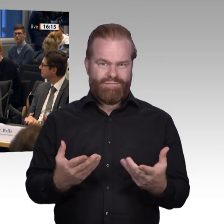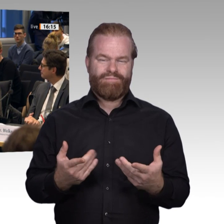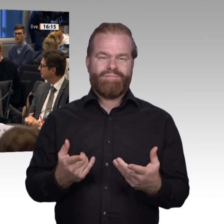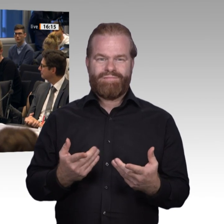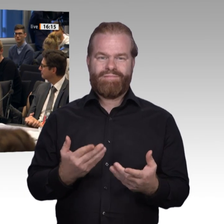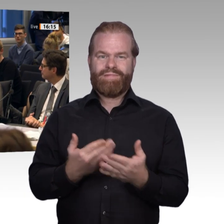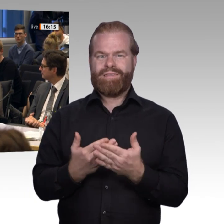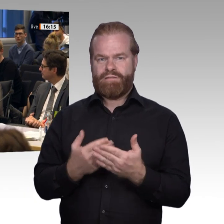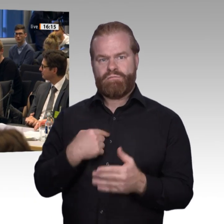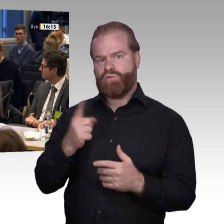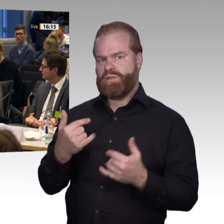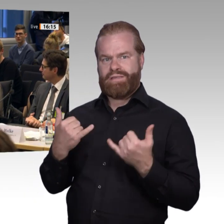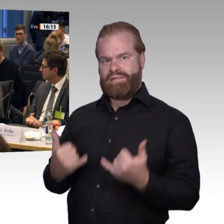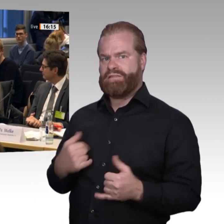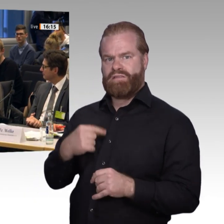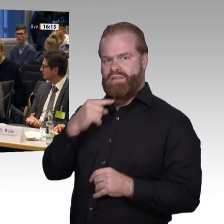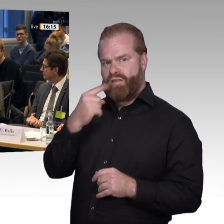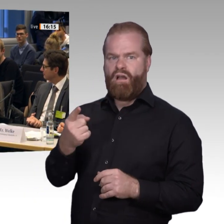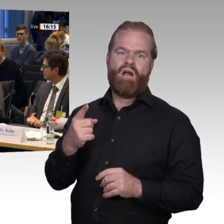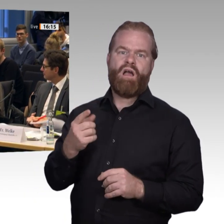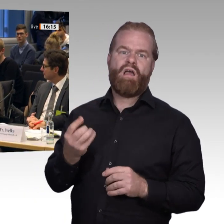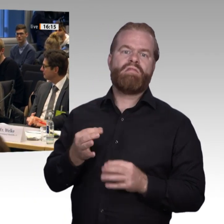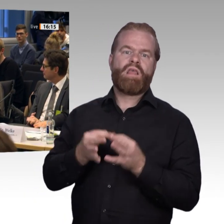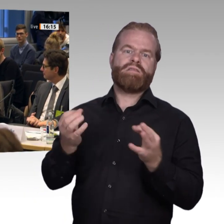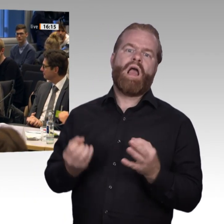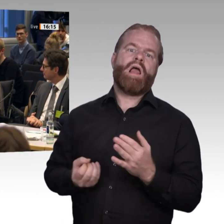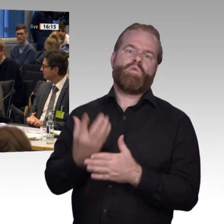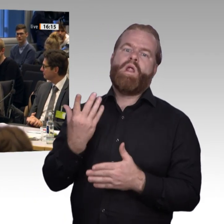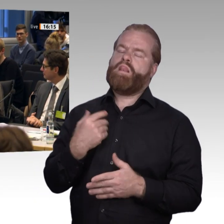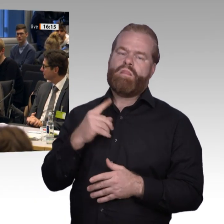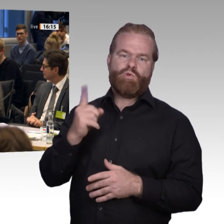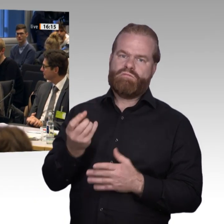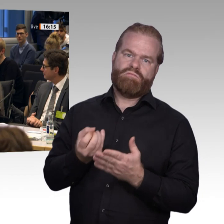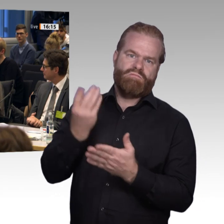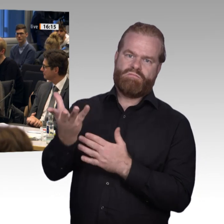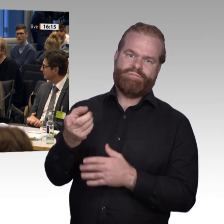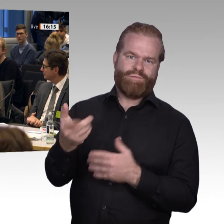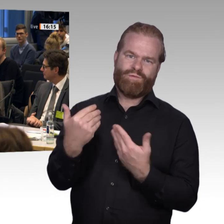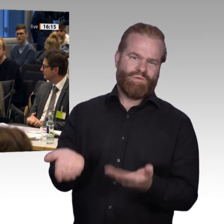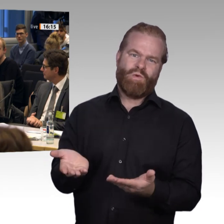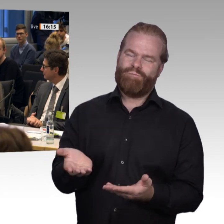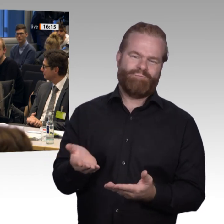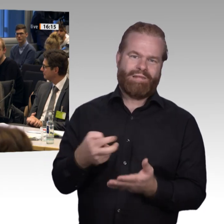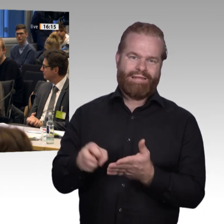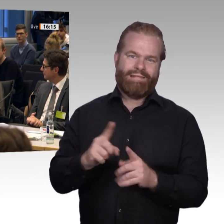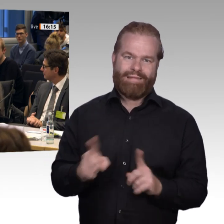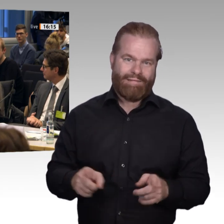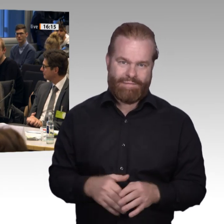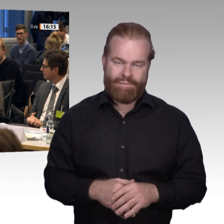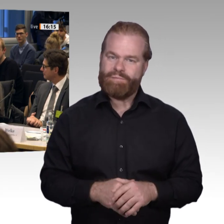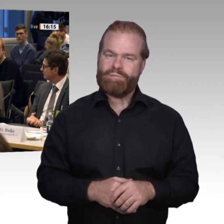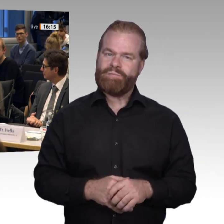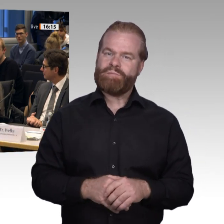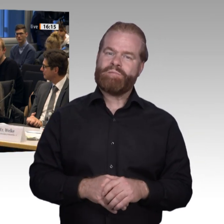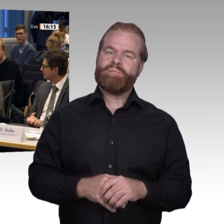einen Eindruck, wie ernst es diese Bundesregierung mit der Umsetzung der UN-Behindertenrechtskonvention meint, kann man zurzeit sehen am Reha-